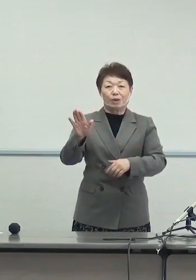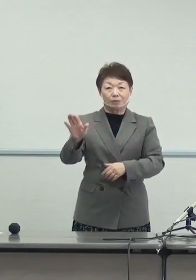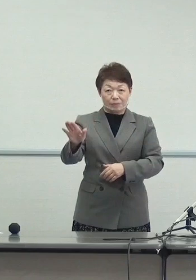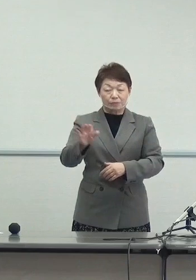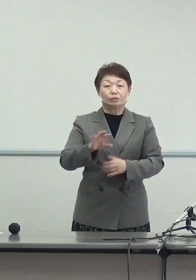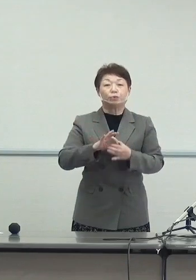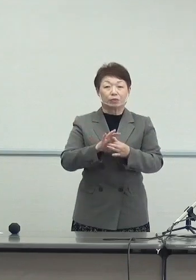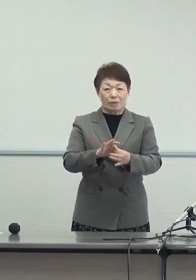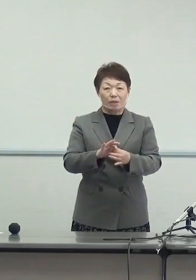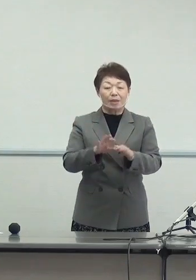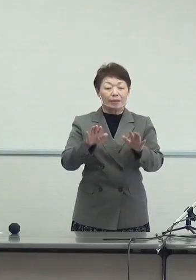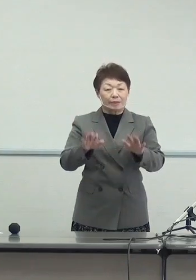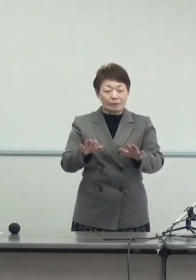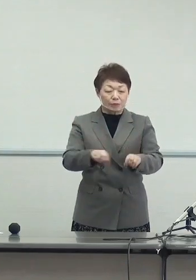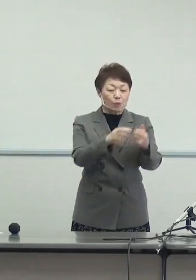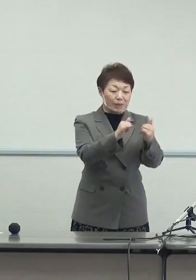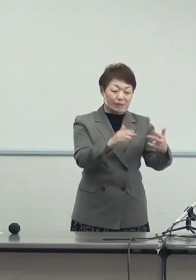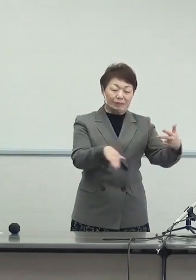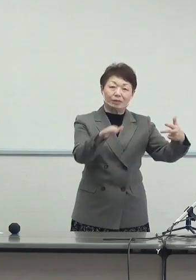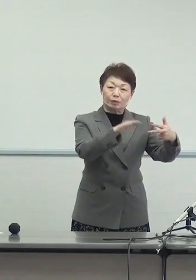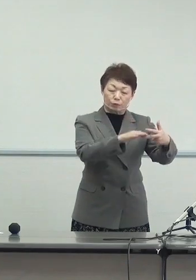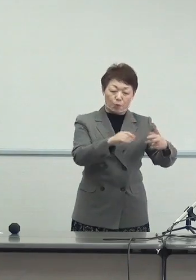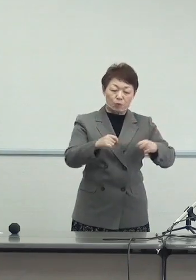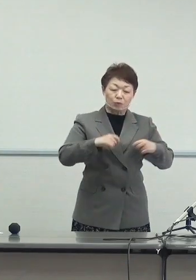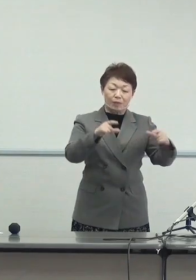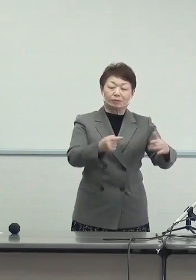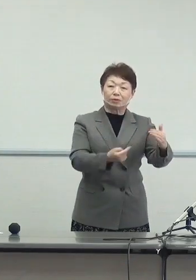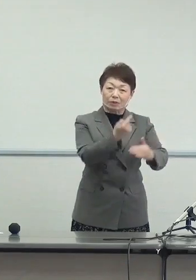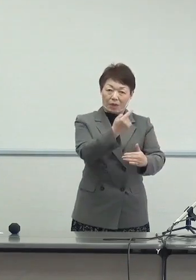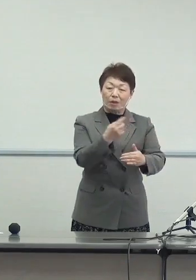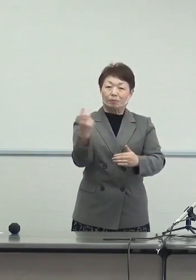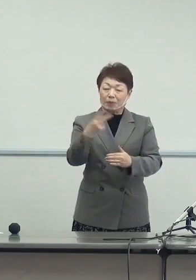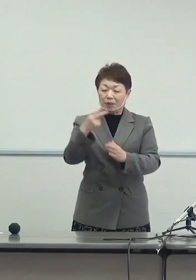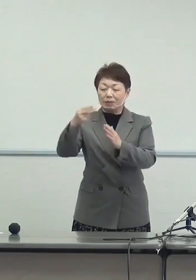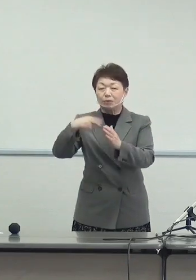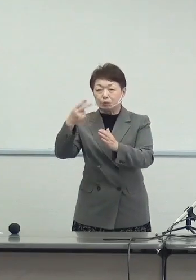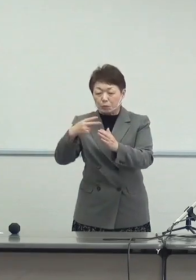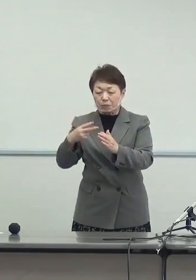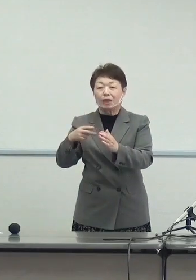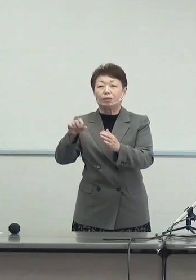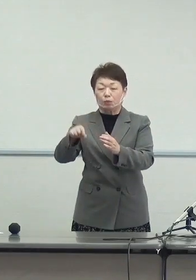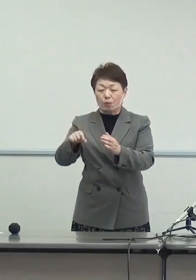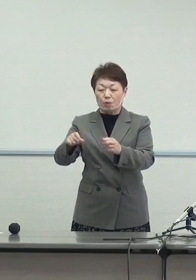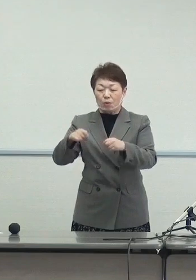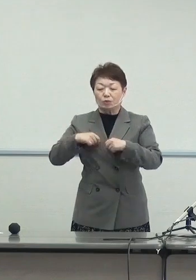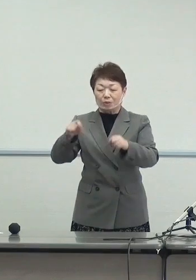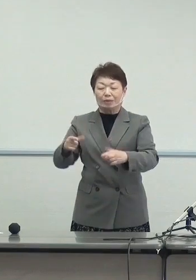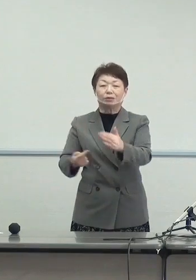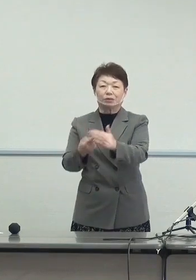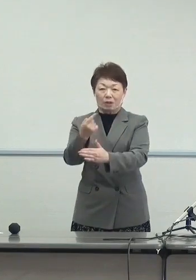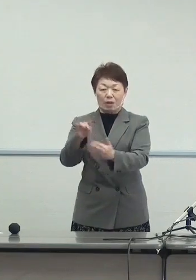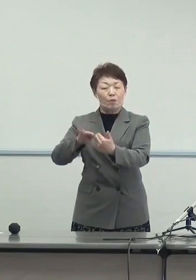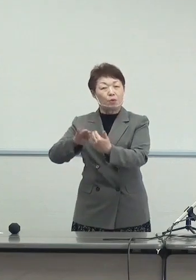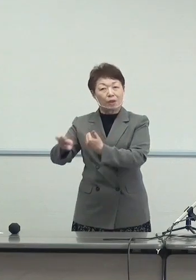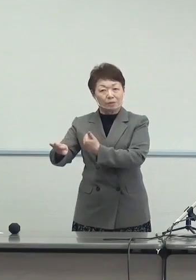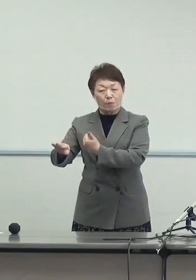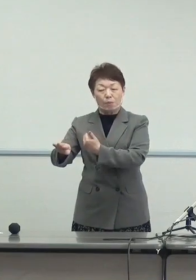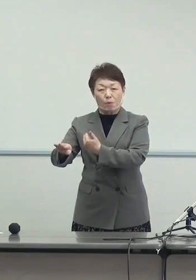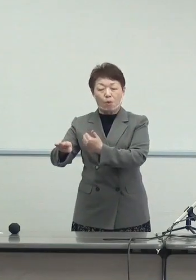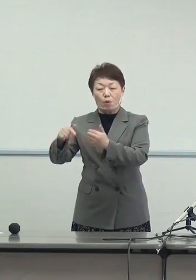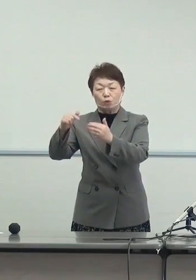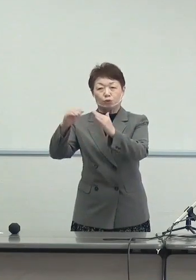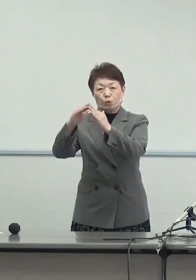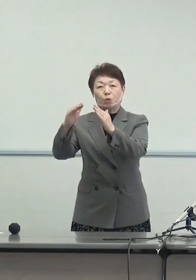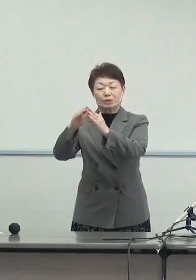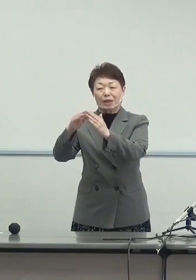が、現在障害者施設のクラスター、また飲食店でのクラスターということになっておりますが、それ以外にも不動産業での